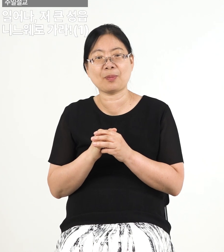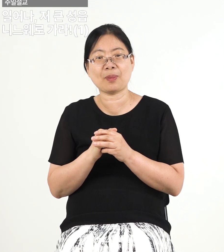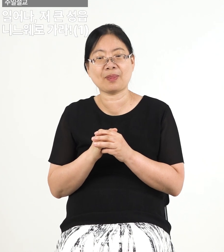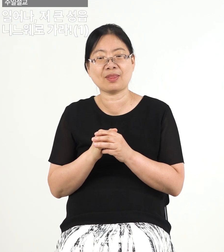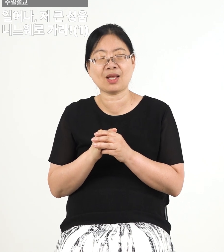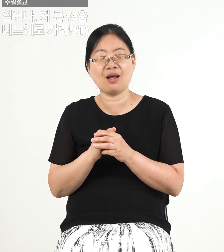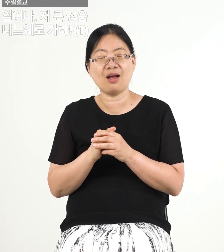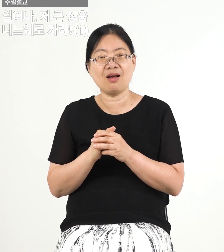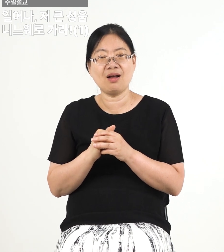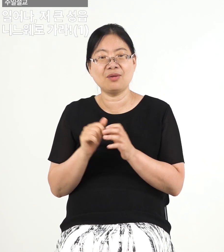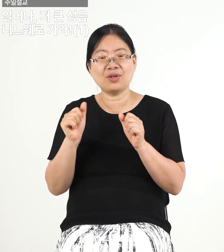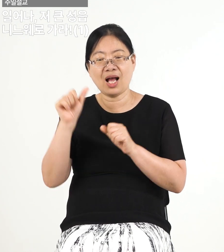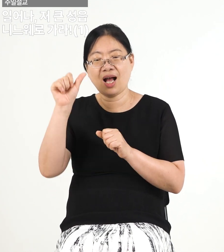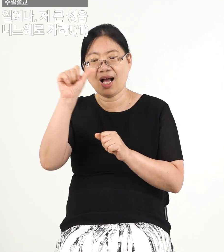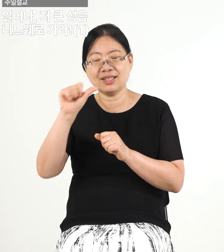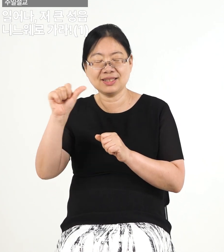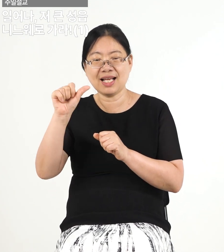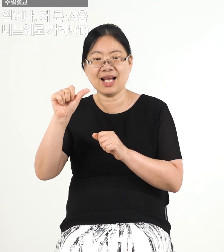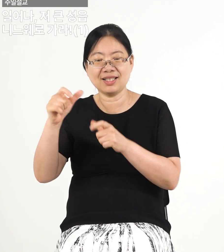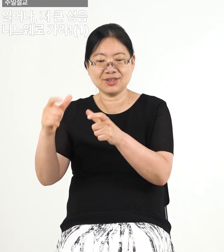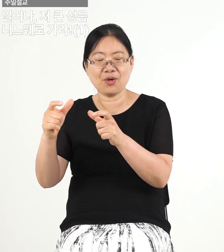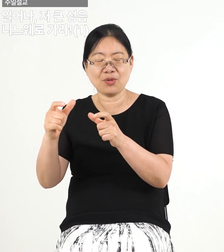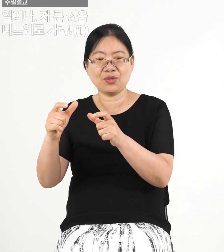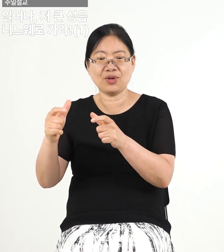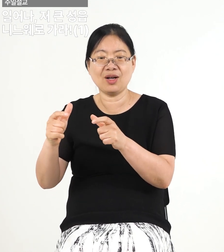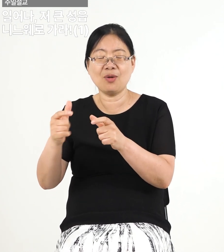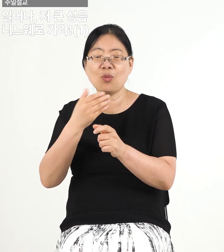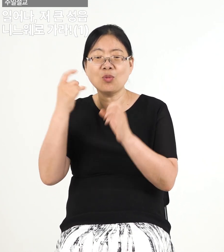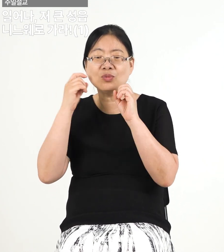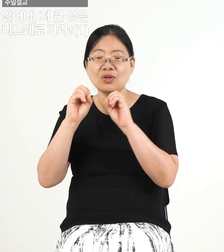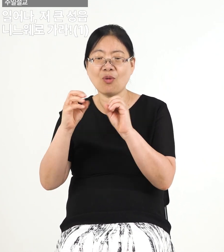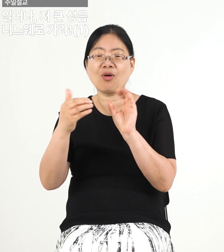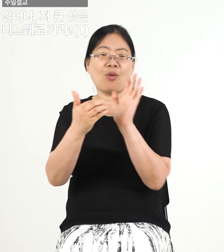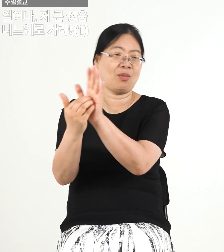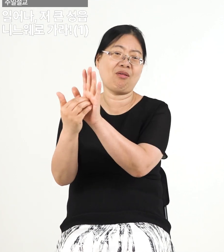사역을 막았어요. 허락지 아니하시더니